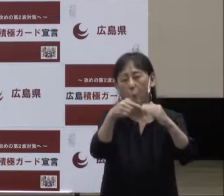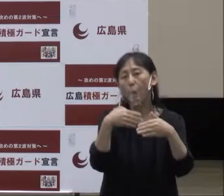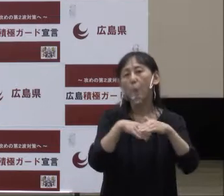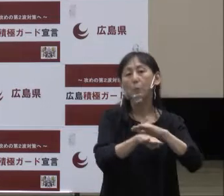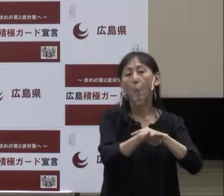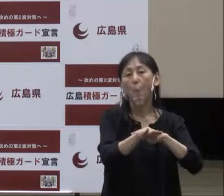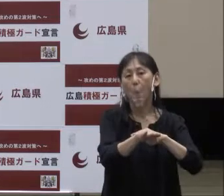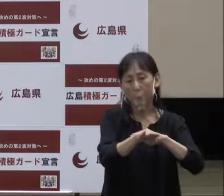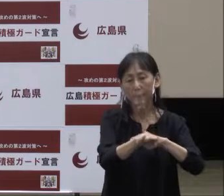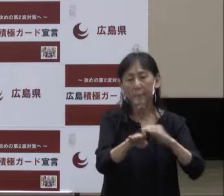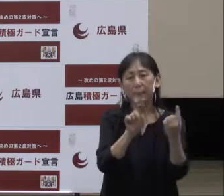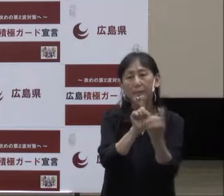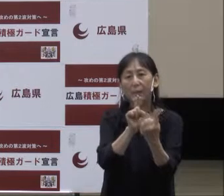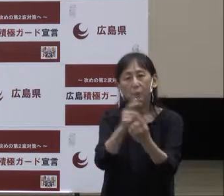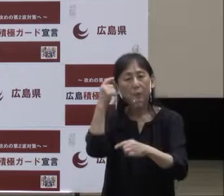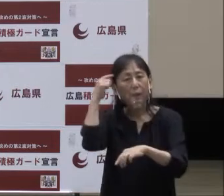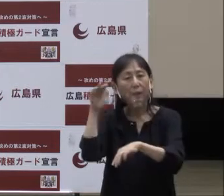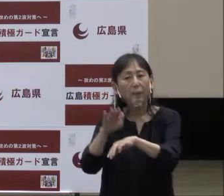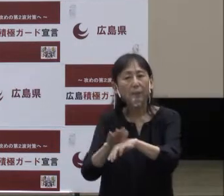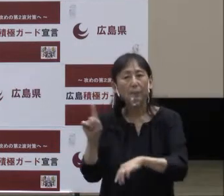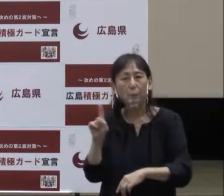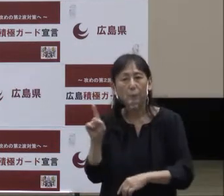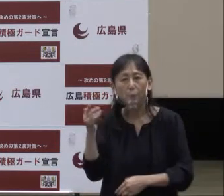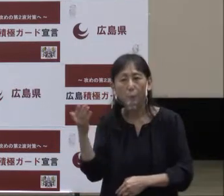していくべきかというふうにお考えでしょうか。